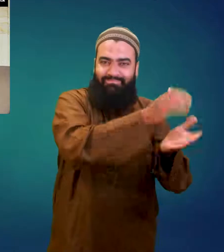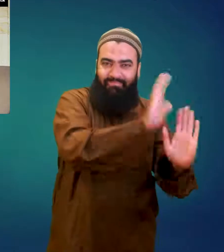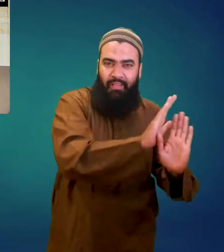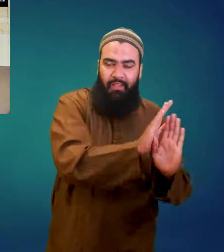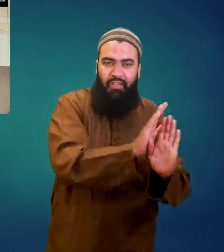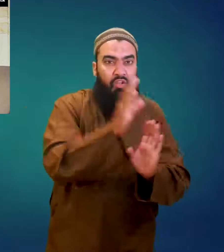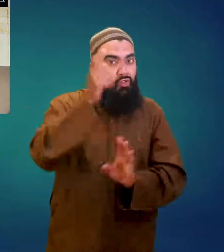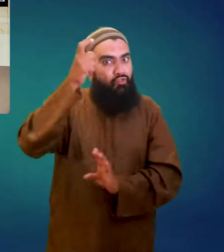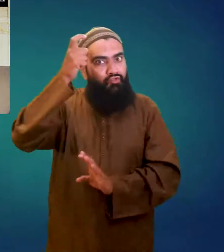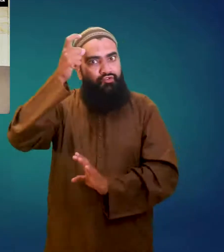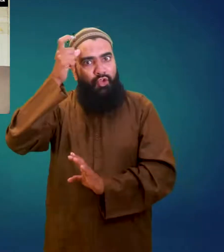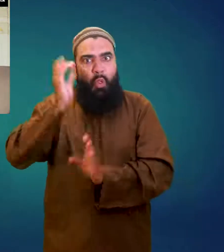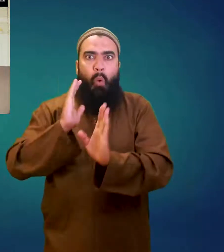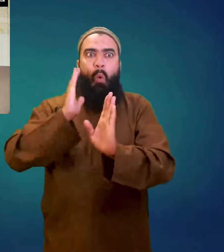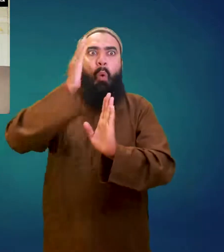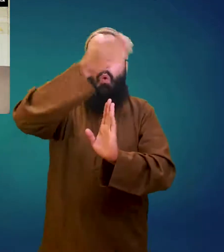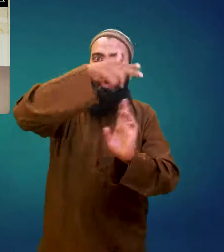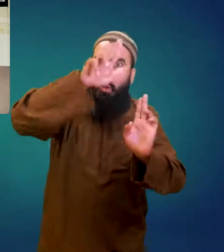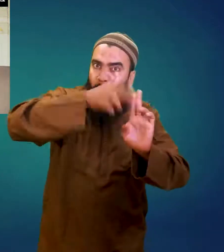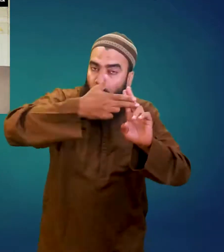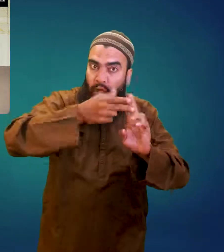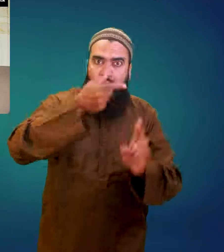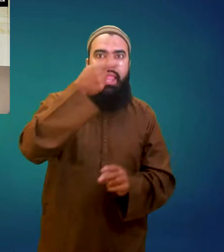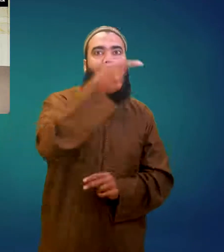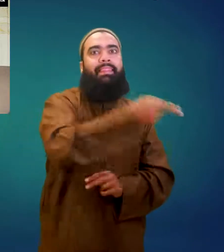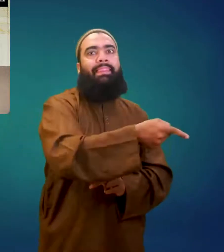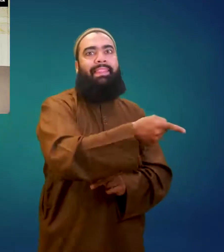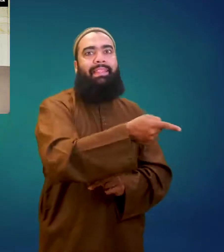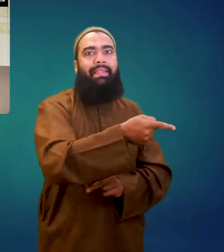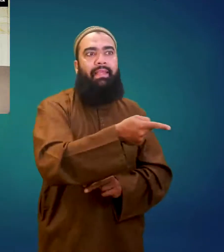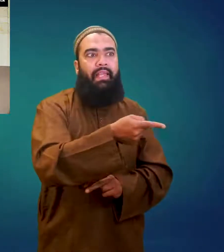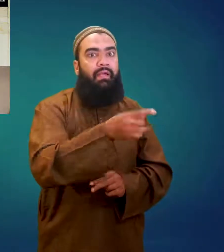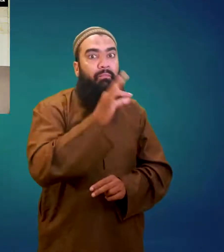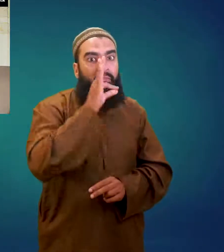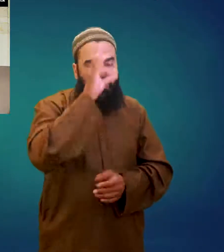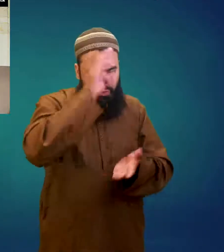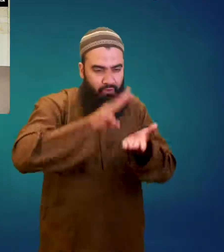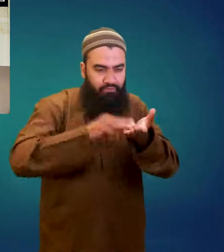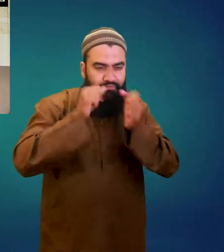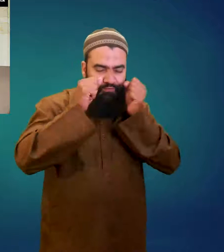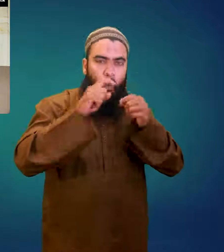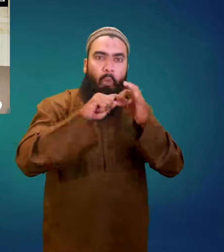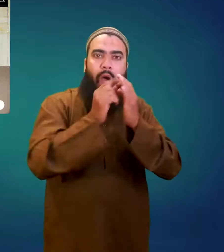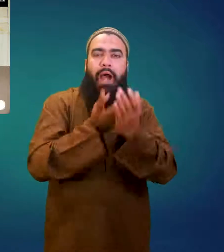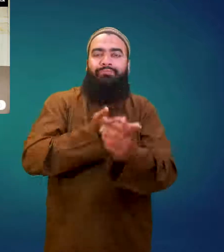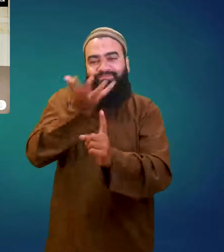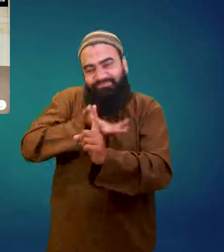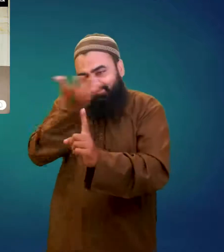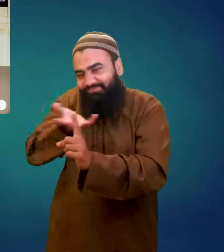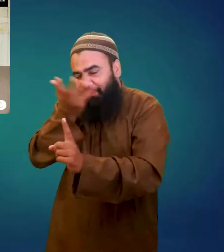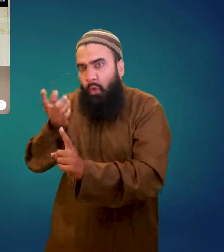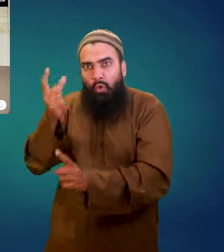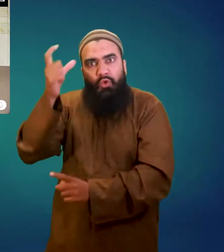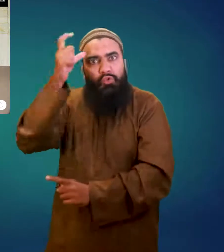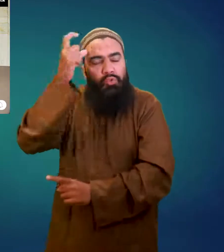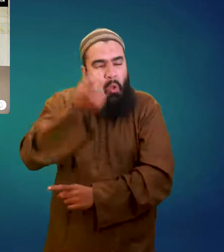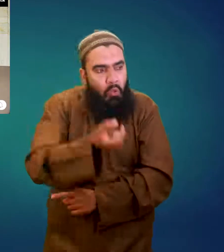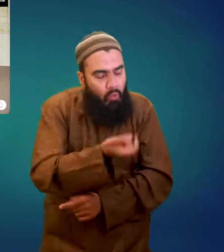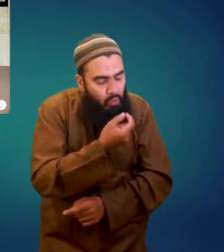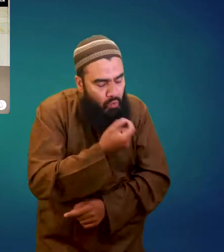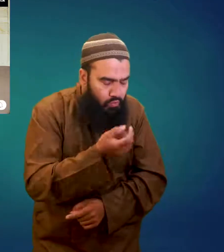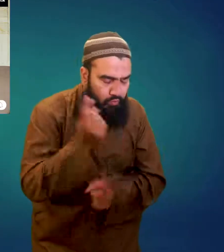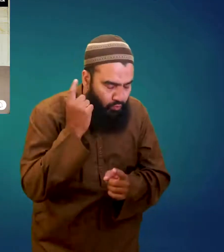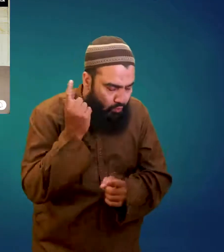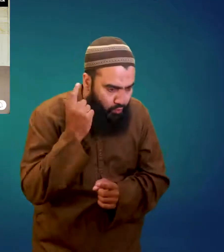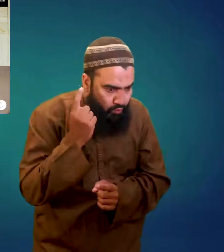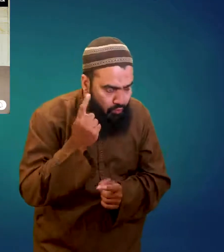جنات کی ایک جماعت آئی تھی جنہوں نے قرآن سنا، اور سننے کے بعد وہ ایمان لے آئے،